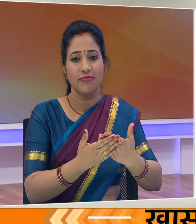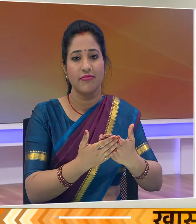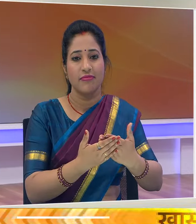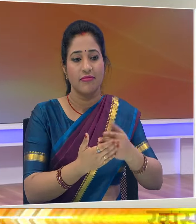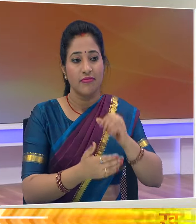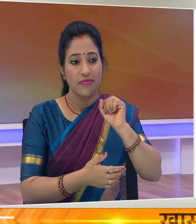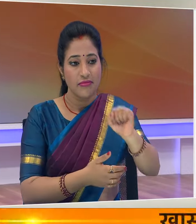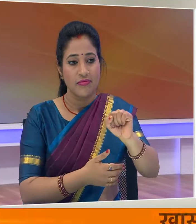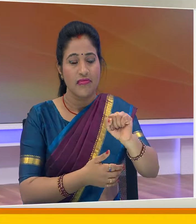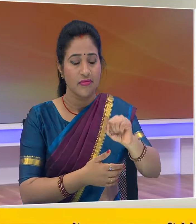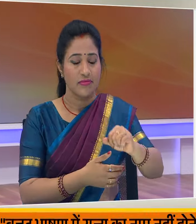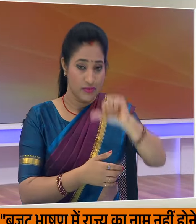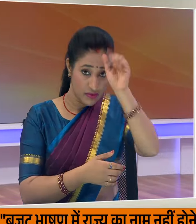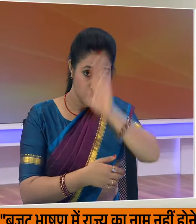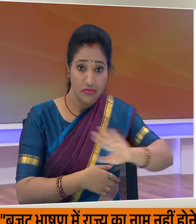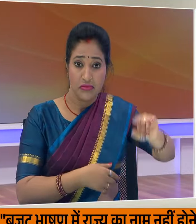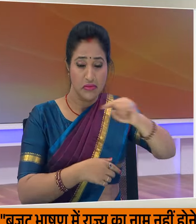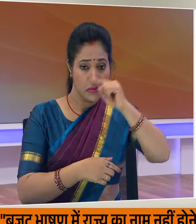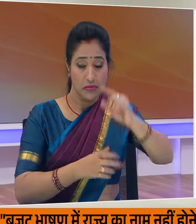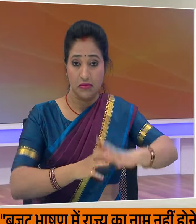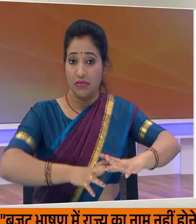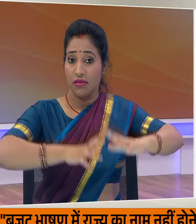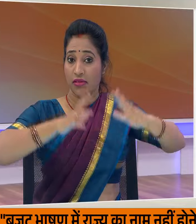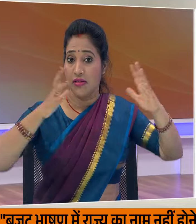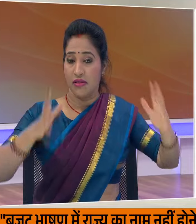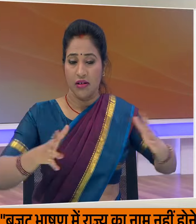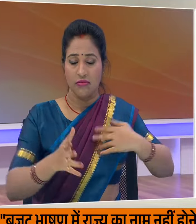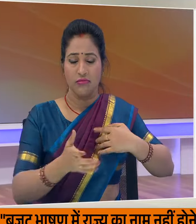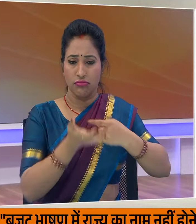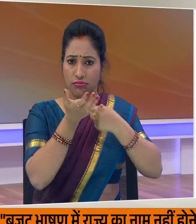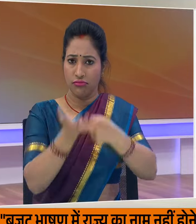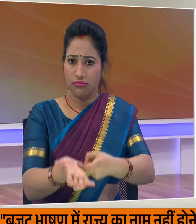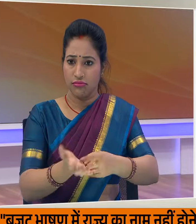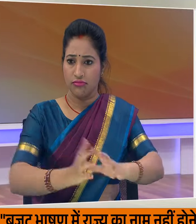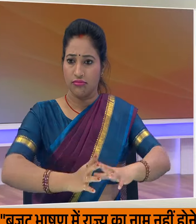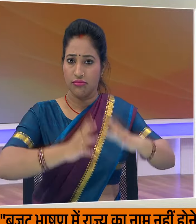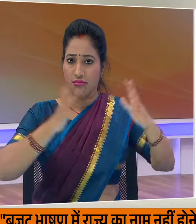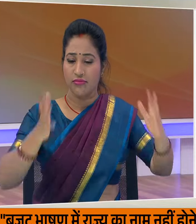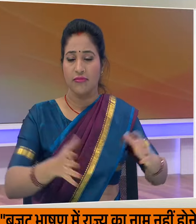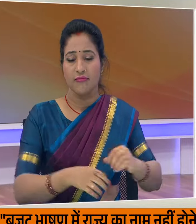आपने देश का नाम भी बड़ा किया, देश का मान भी बड़ा किया जी।